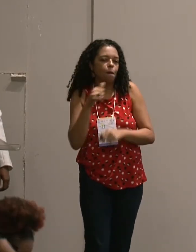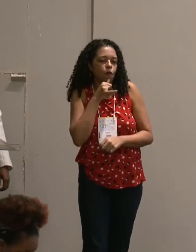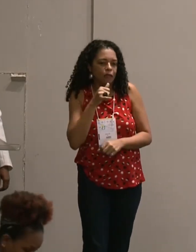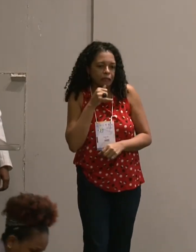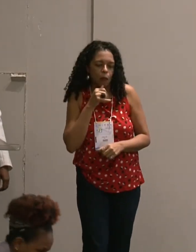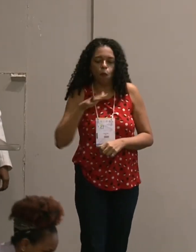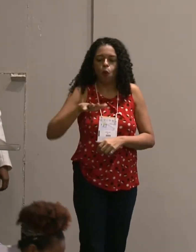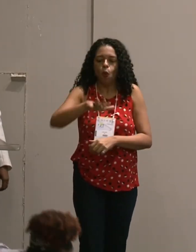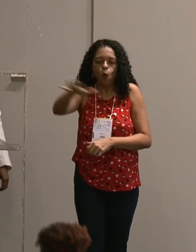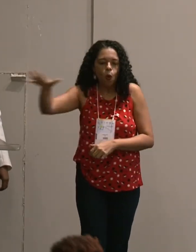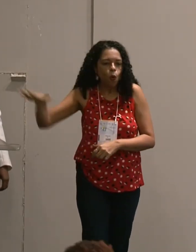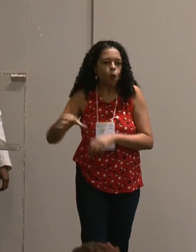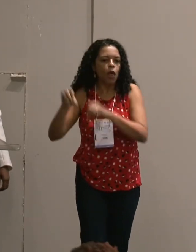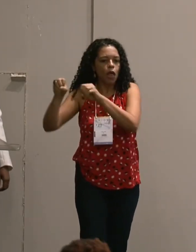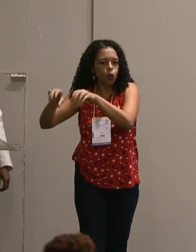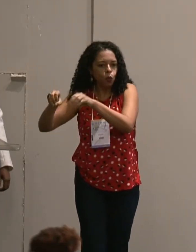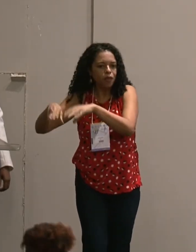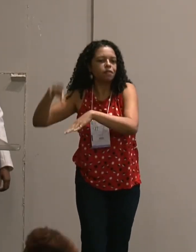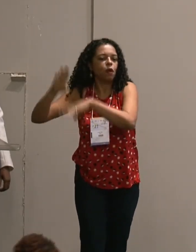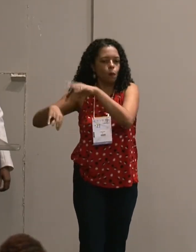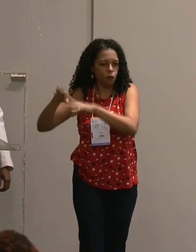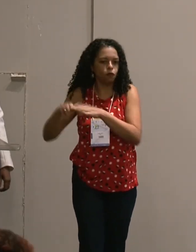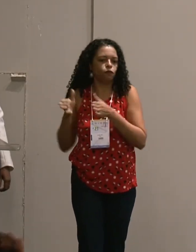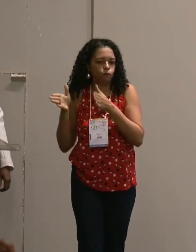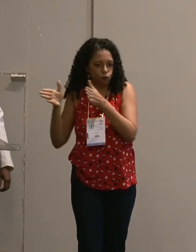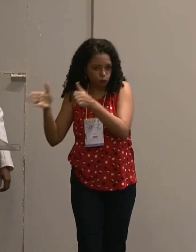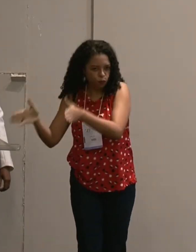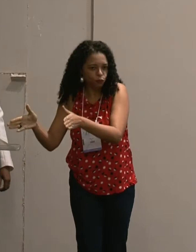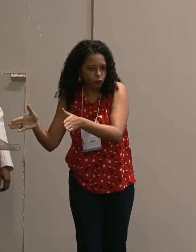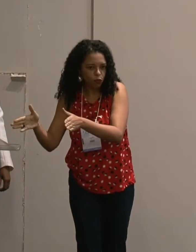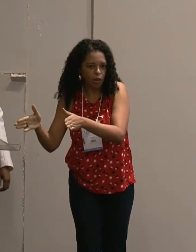então se o tema dentro da área da educação profissional